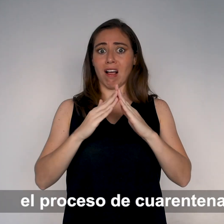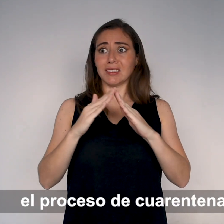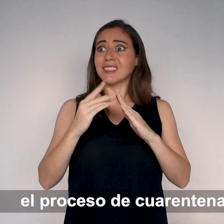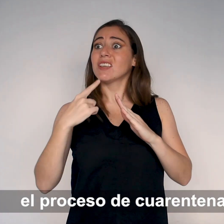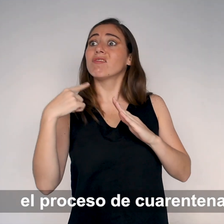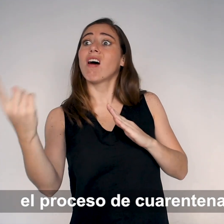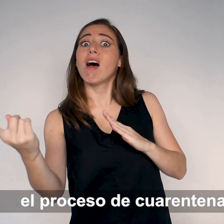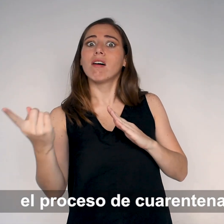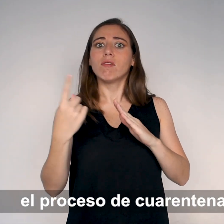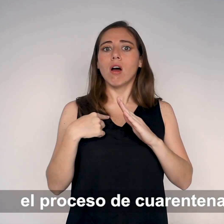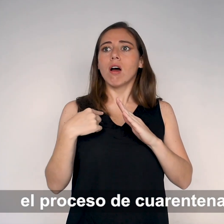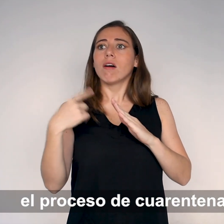proceso de cuarentena.